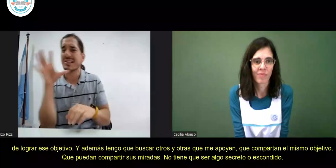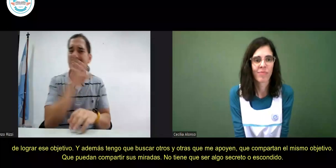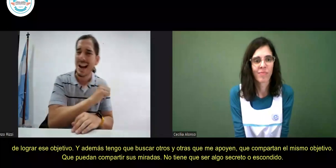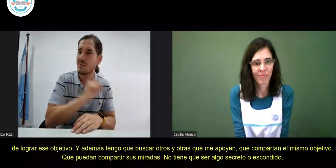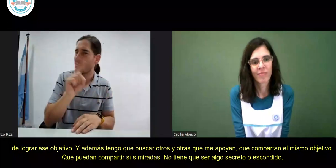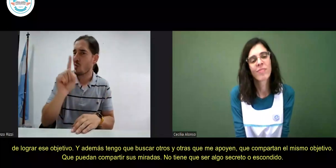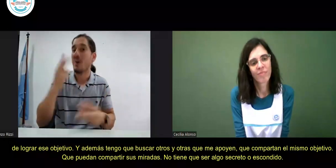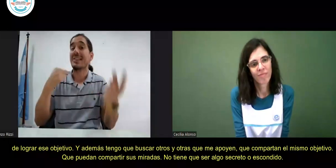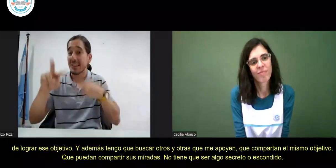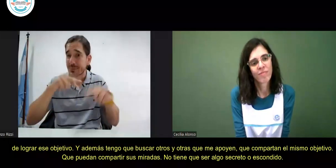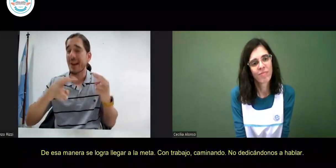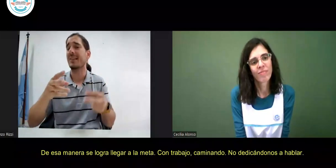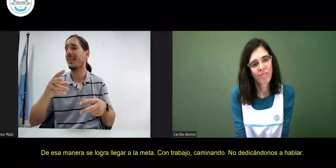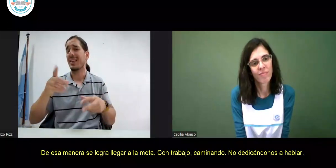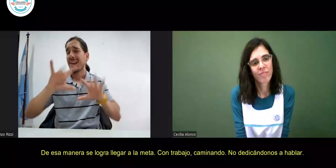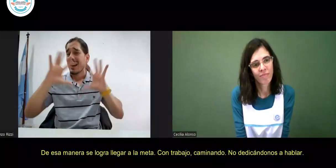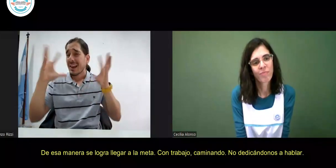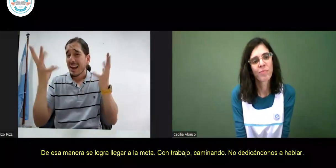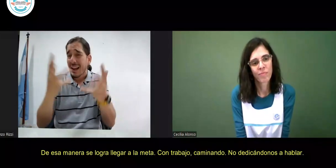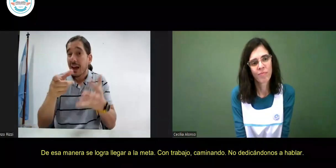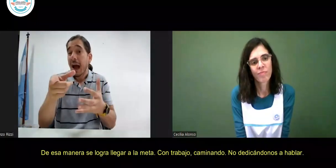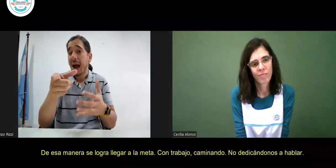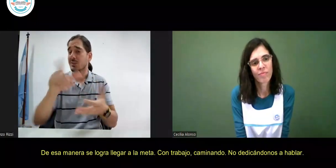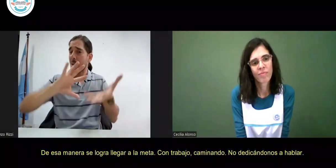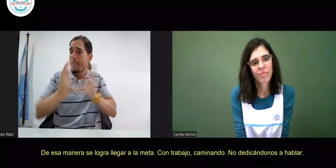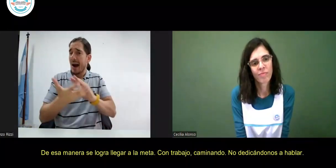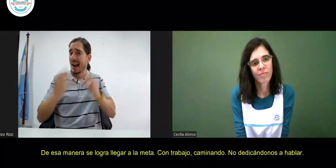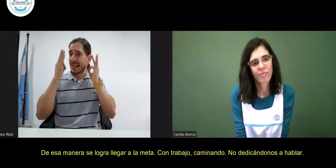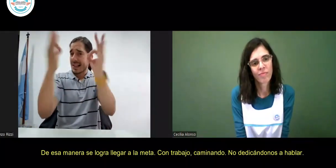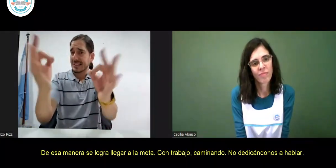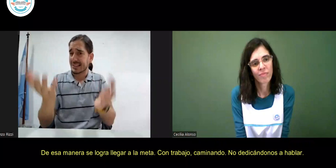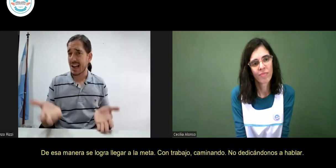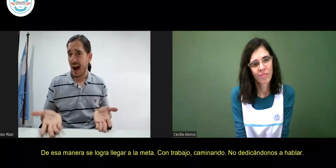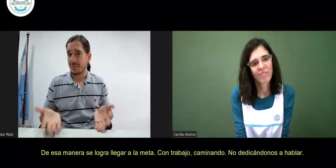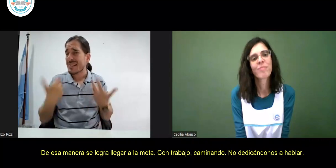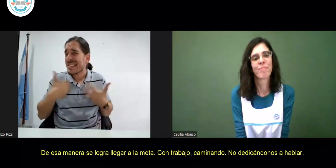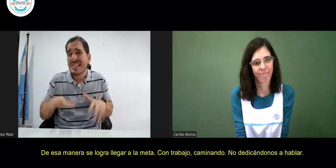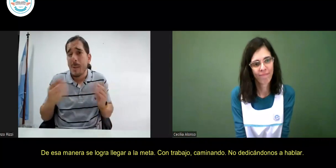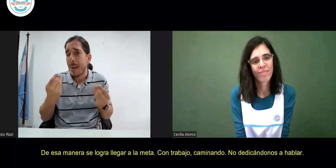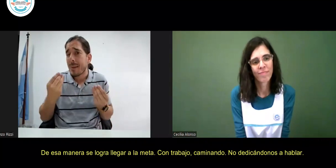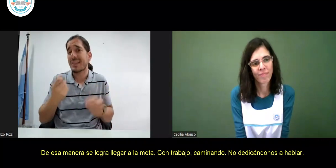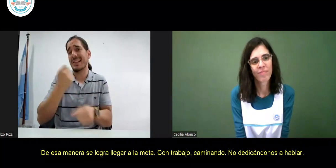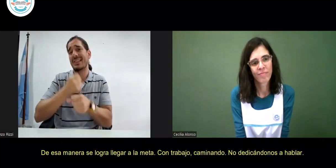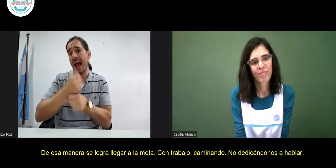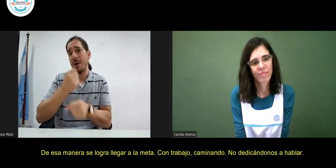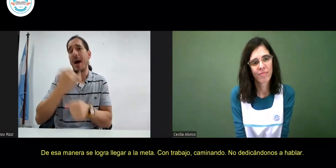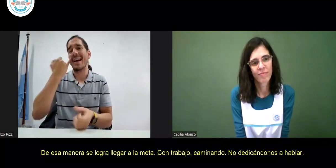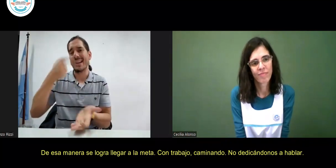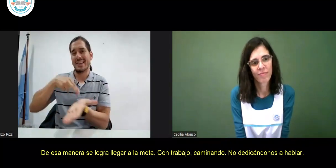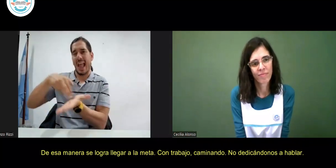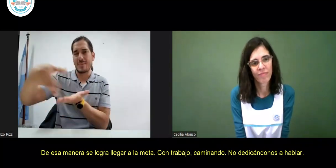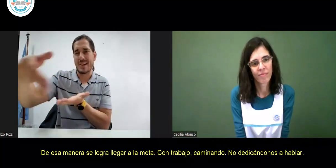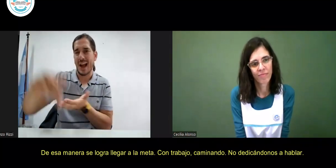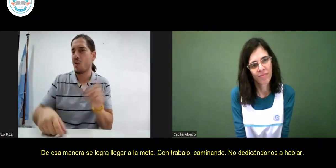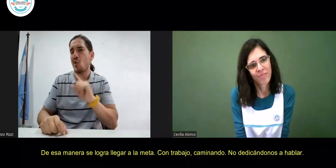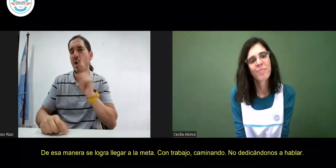miradas. No tiene que ser algo secreto o escondido. De esa manera se logra llegar a la meta,